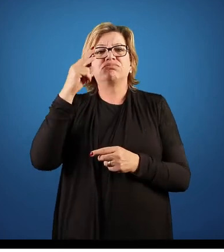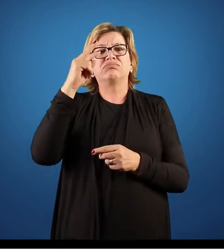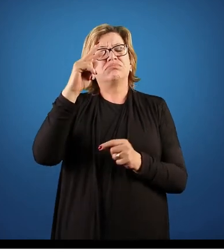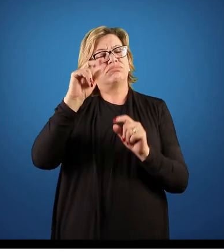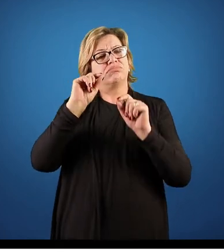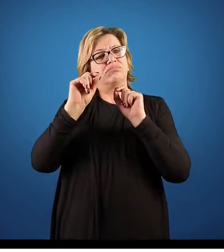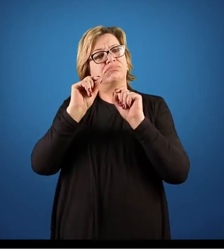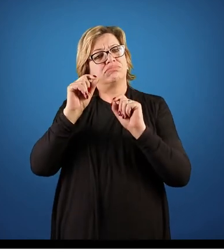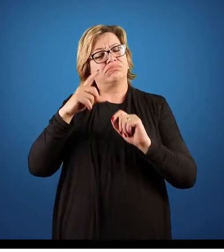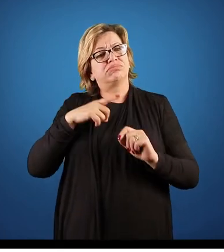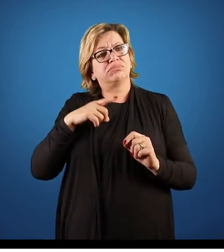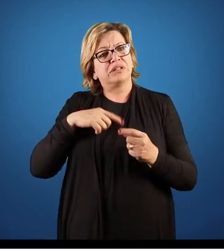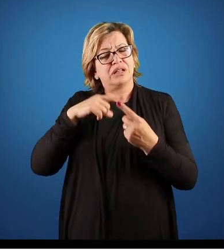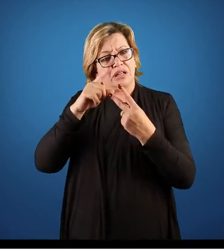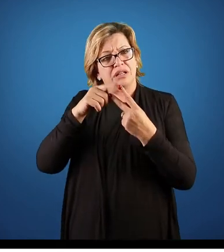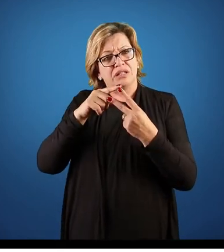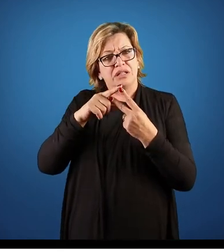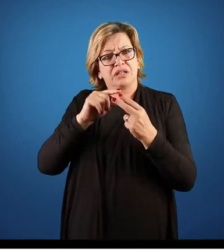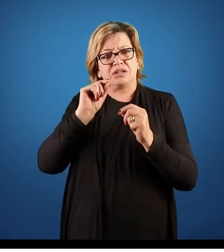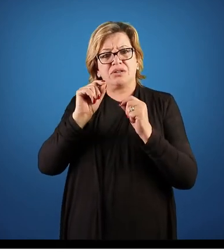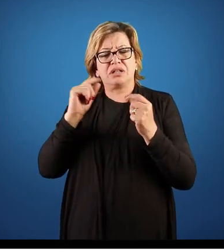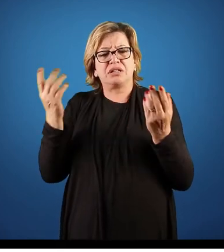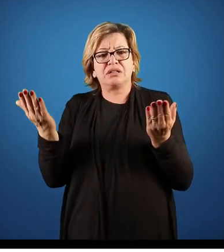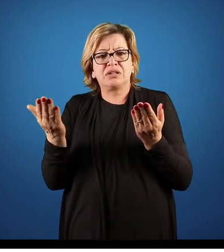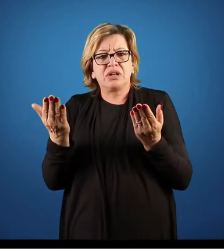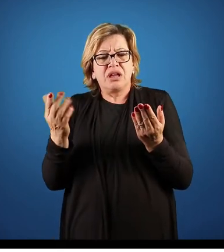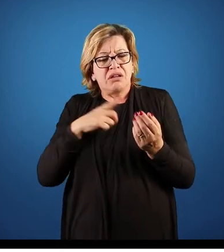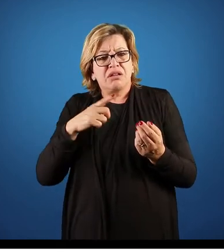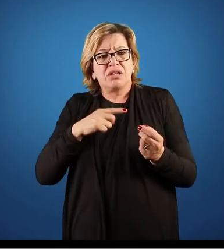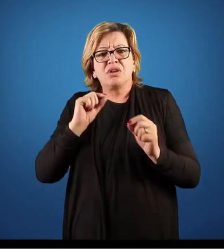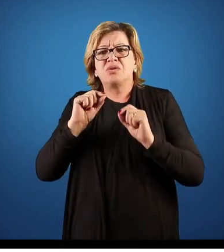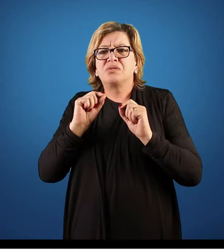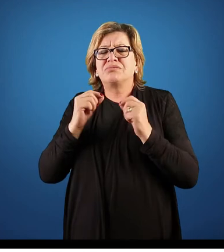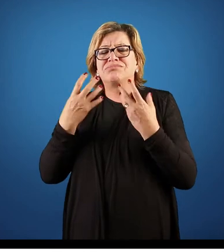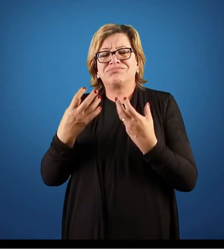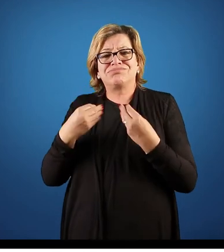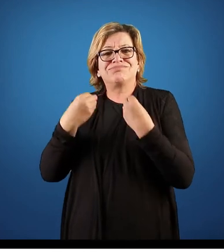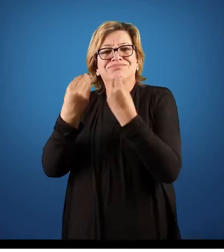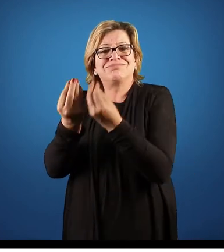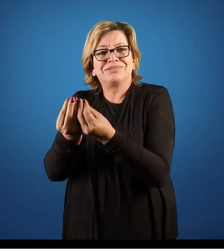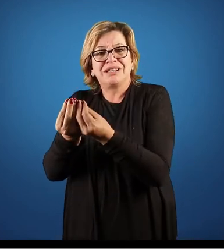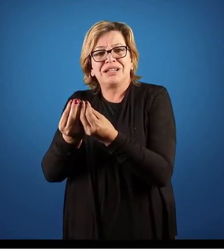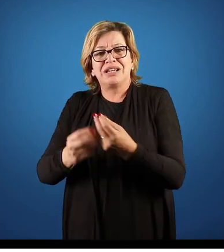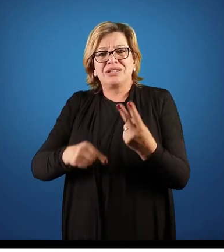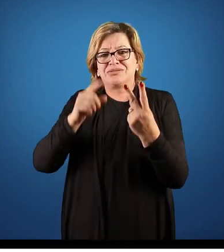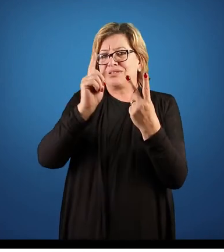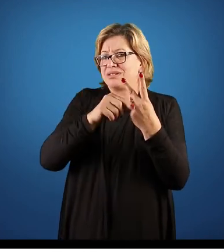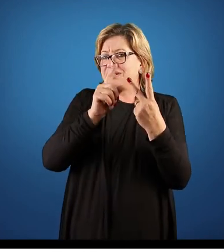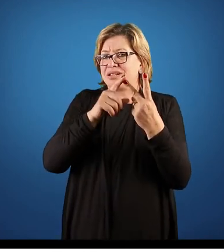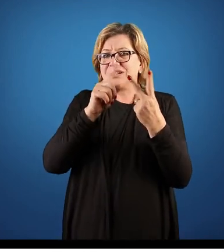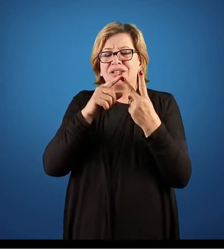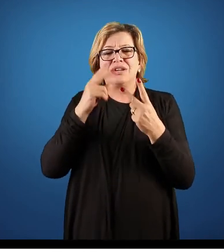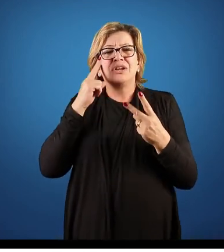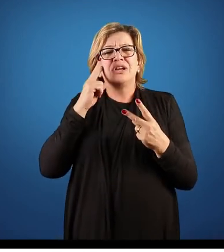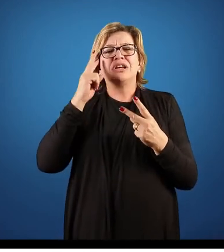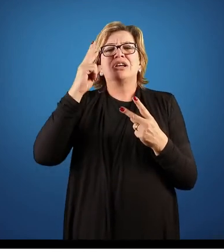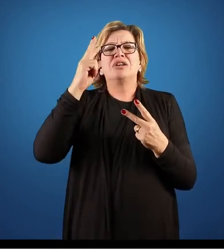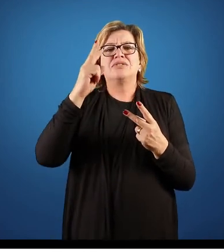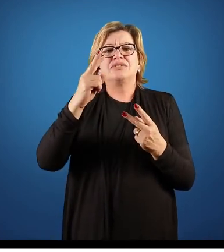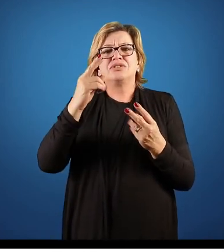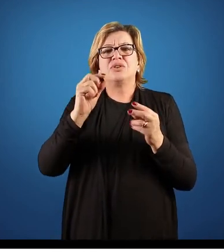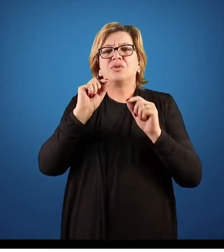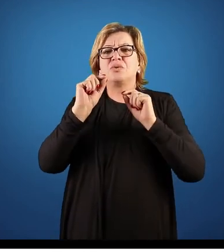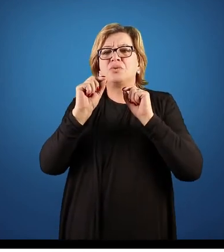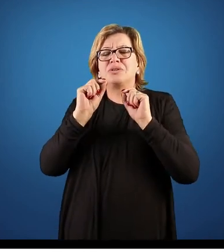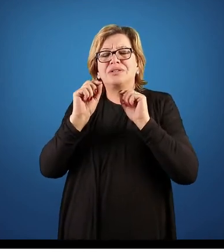nenhum dos quais são os meus recursos né e o que eu quero oferecer e quando eu penso numa forma mais sistêmica eu vejo assim